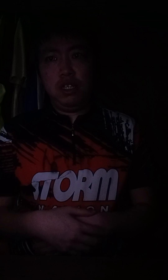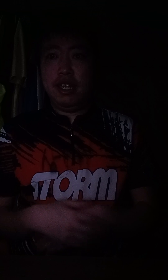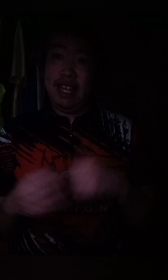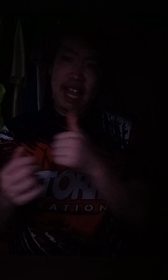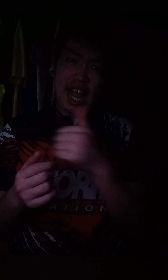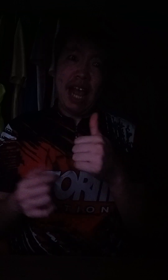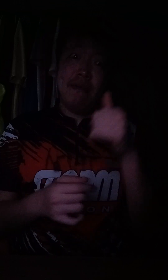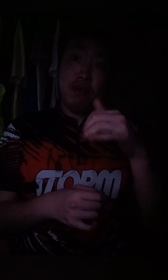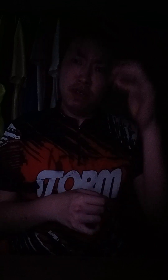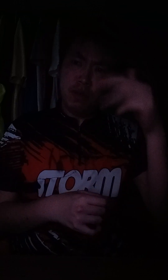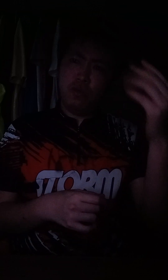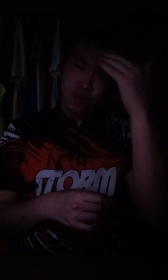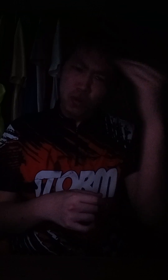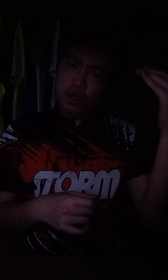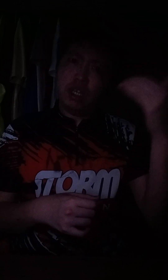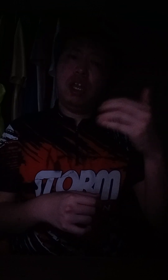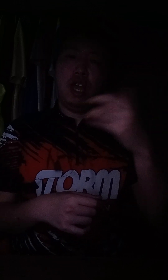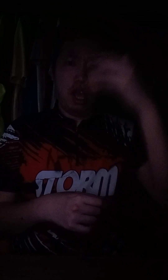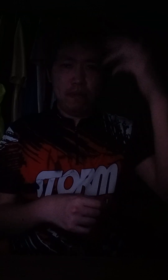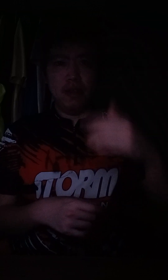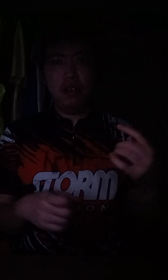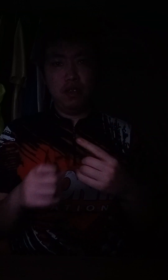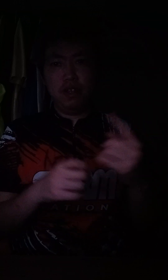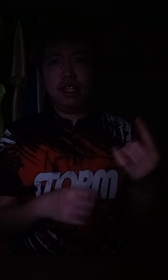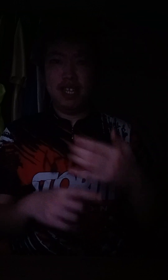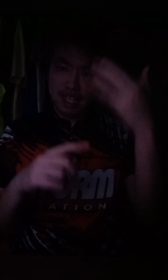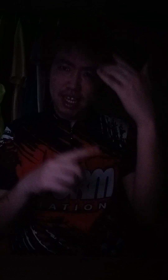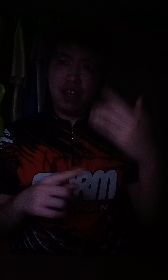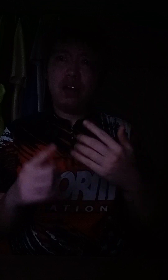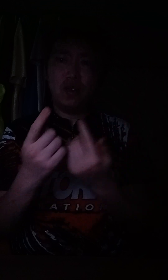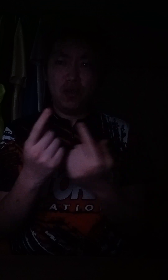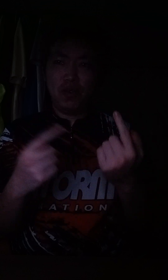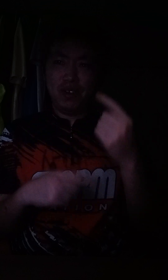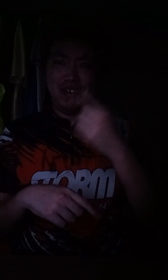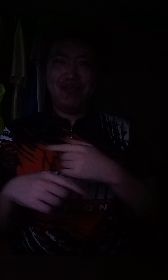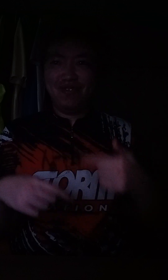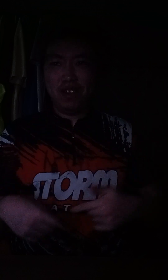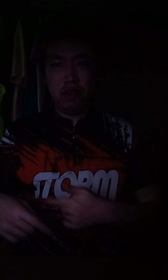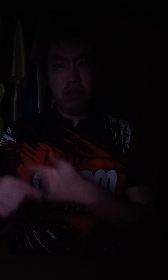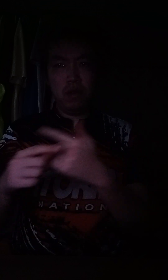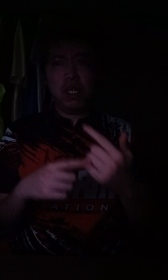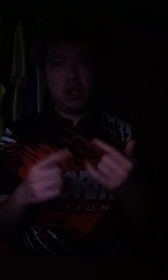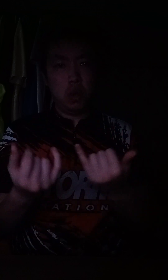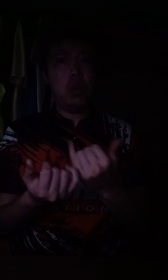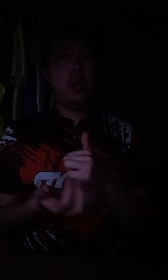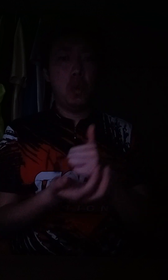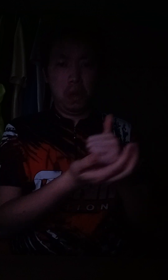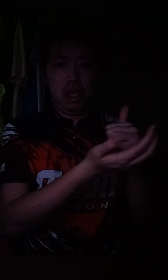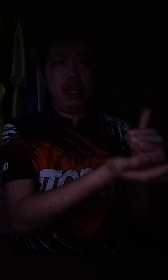할머니에게 현수의 말 한마디 한마디는 기특하고 또 마음 쓰이는 손자입니다.